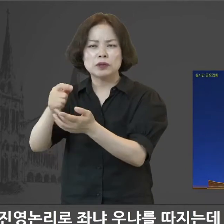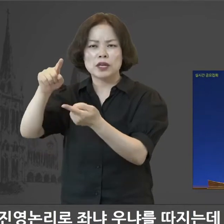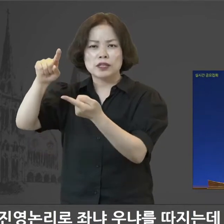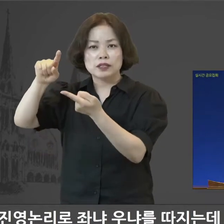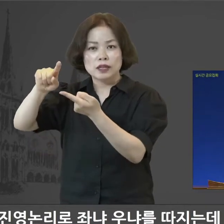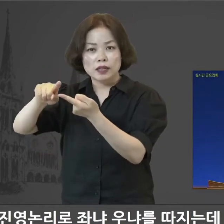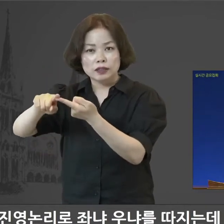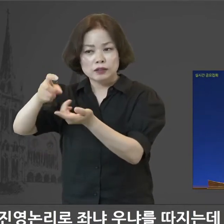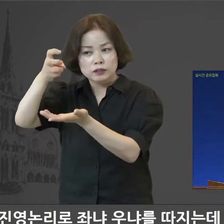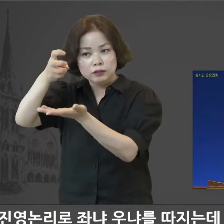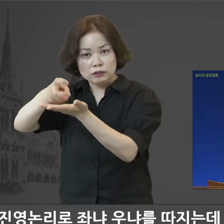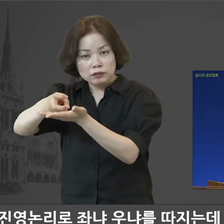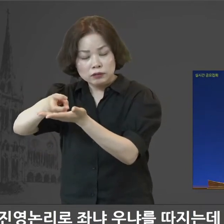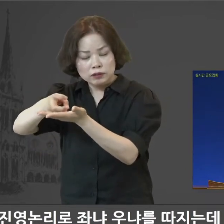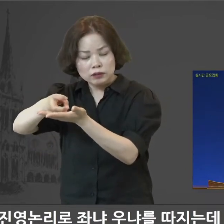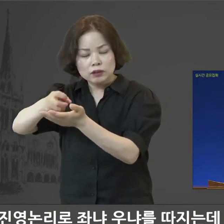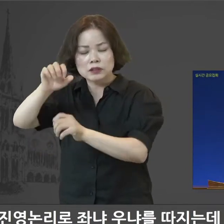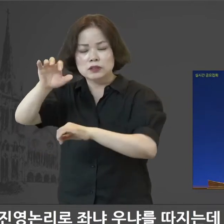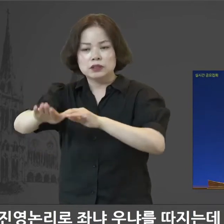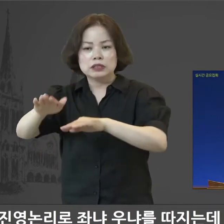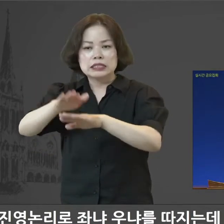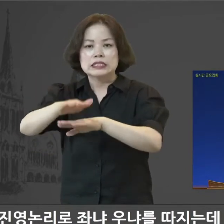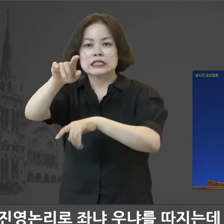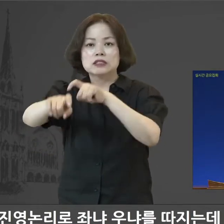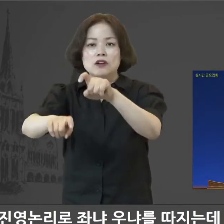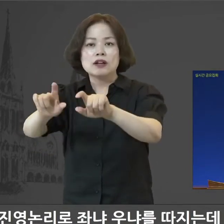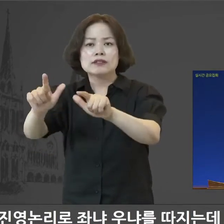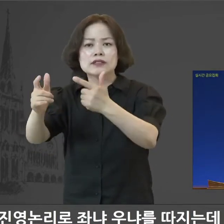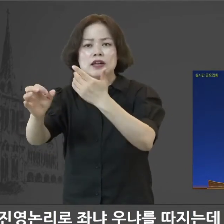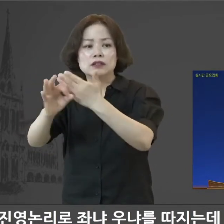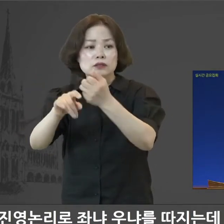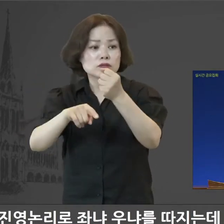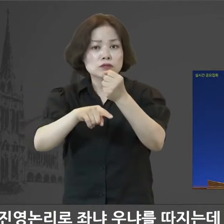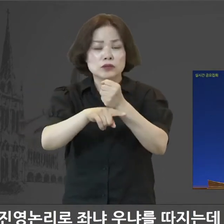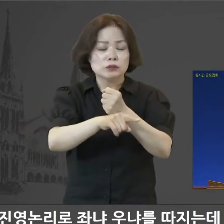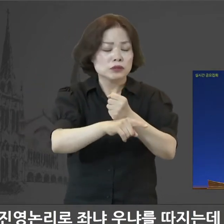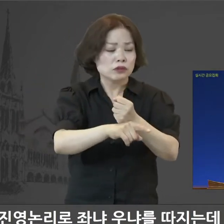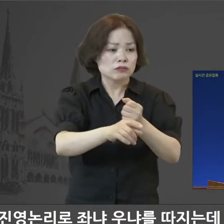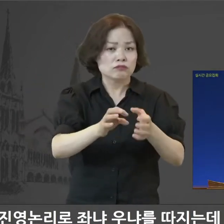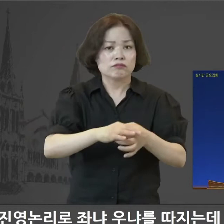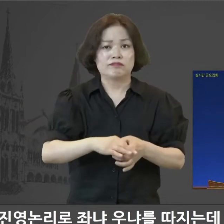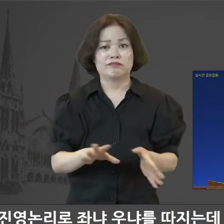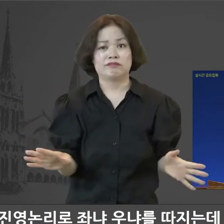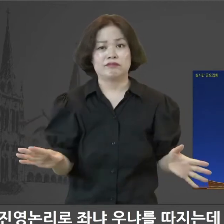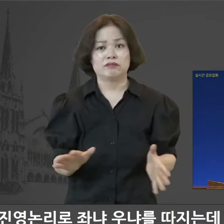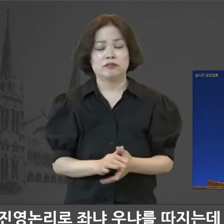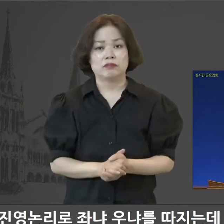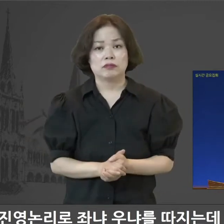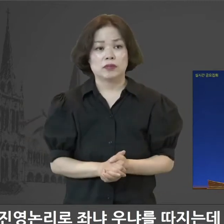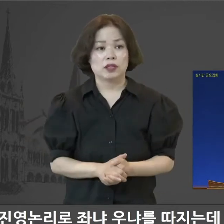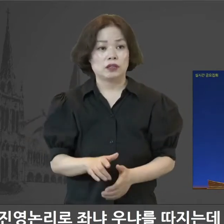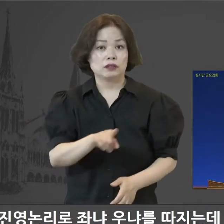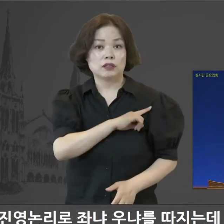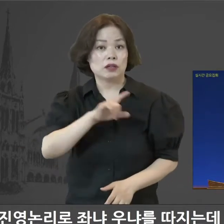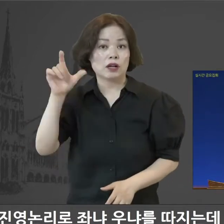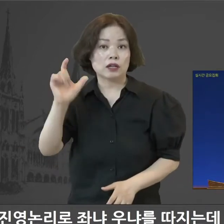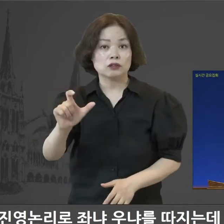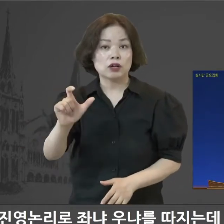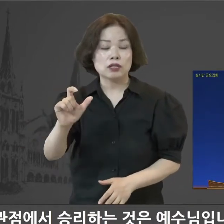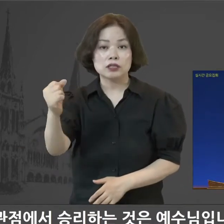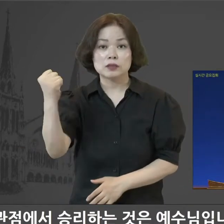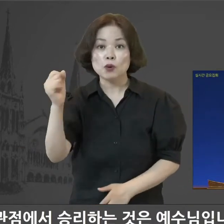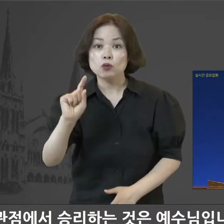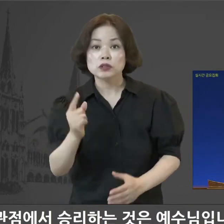실천하지 못하면 의미가 없다 그 말이에요. 그럼 사회 참여나 정치 참여에서도 가장 강력한 힘은 어디서 나올까요? 우리가